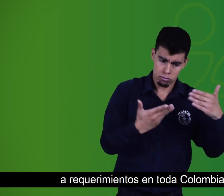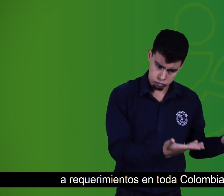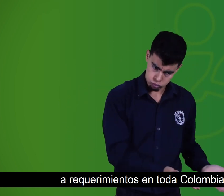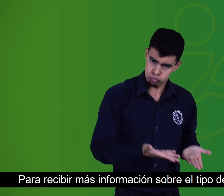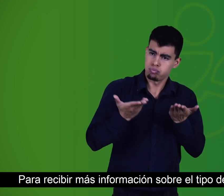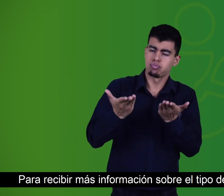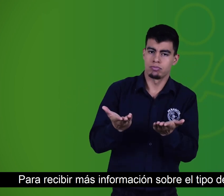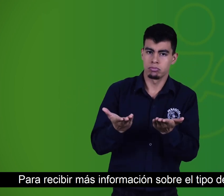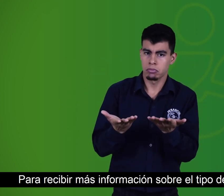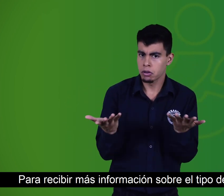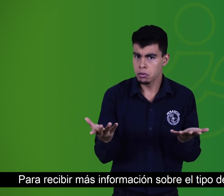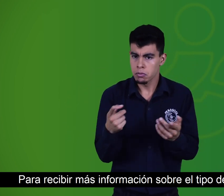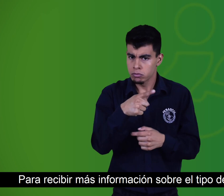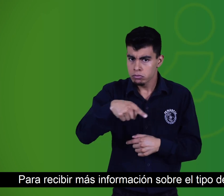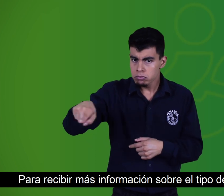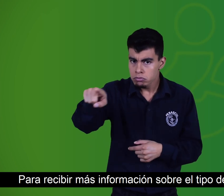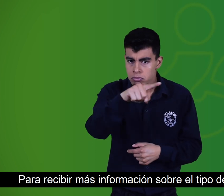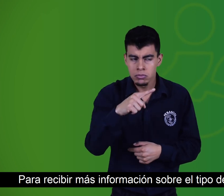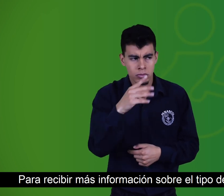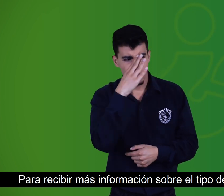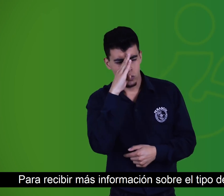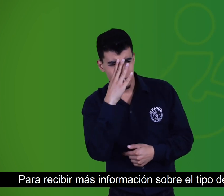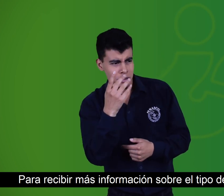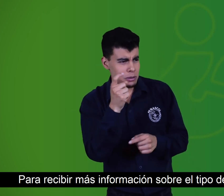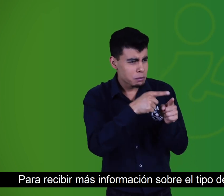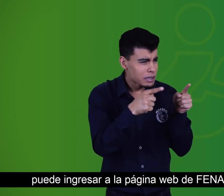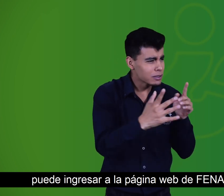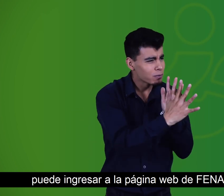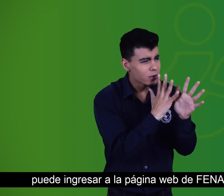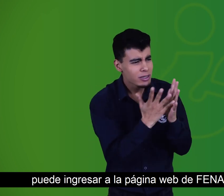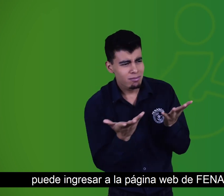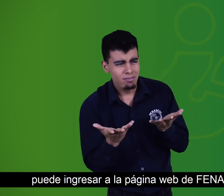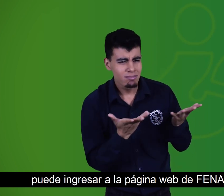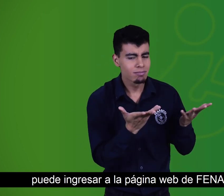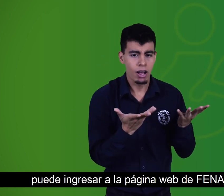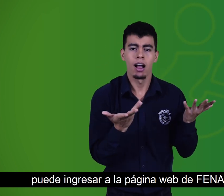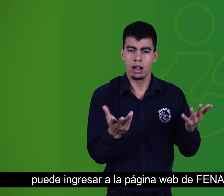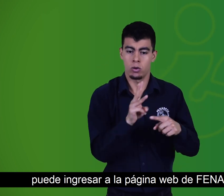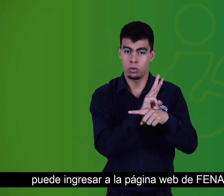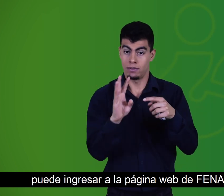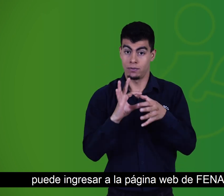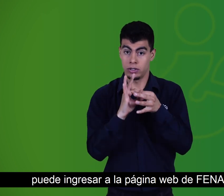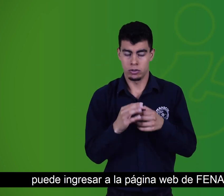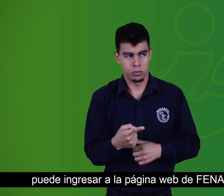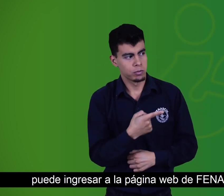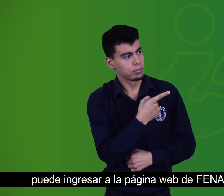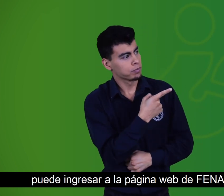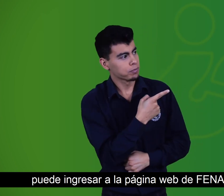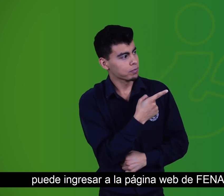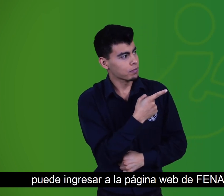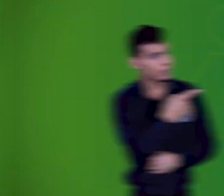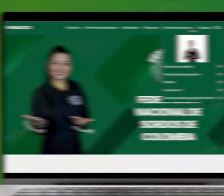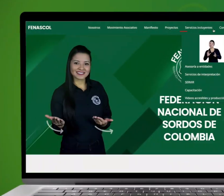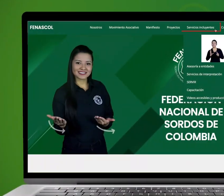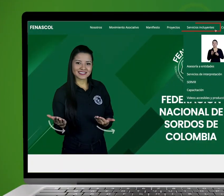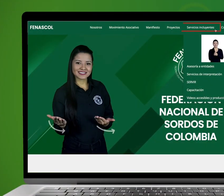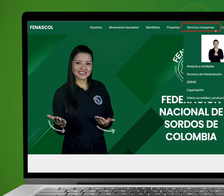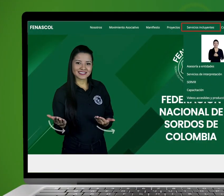Para recibir más información sobre el tipo de servicios, puede ingresar a la página web de FENASCALL. En el menú